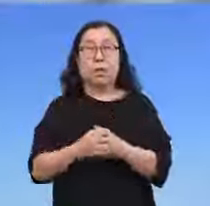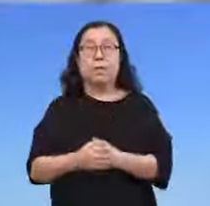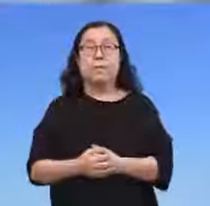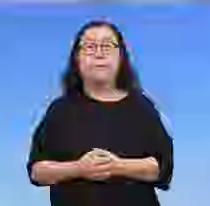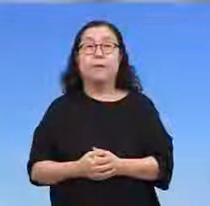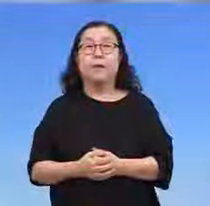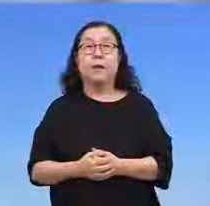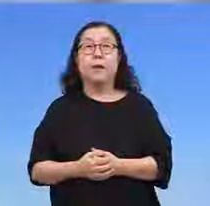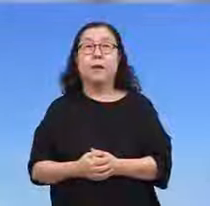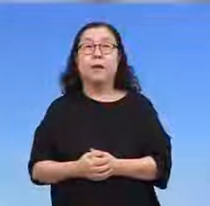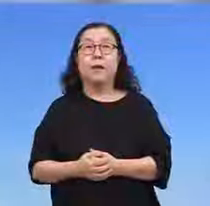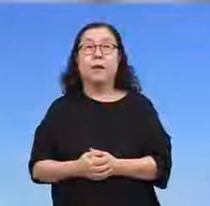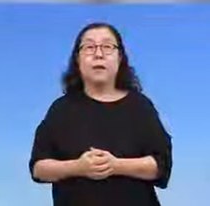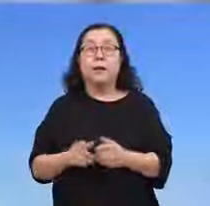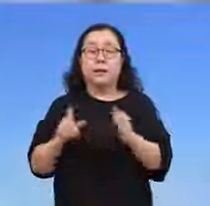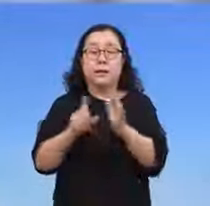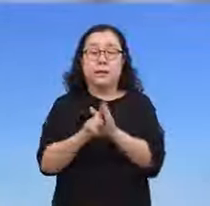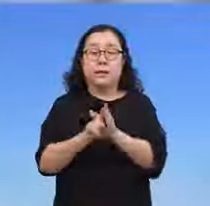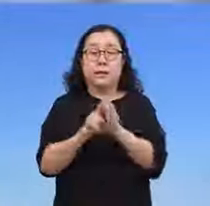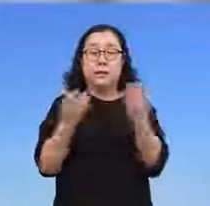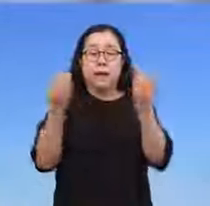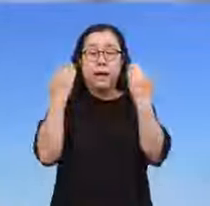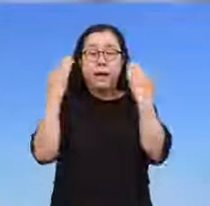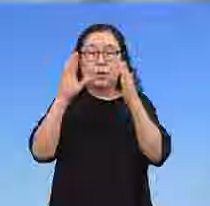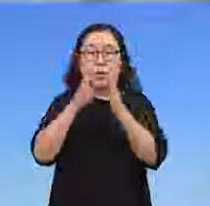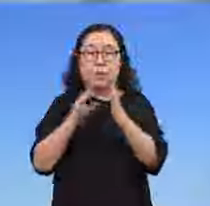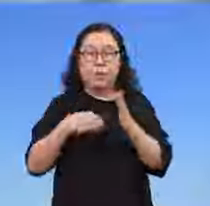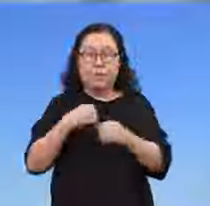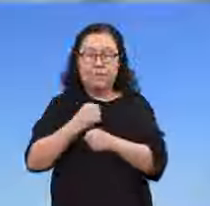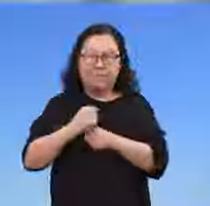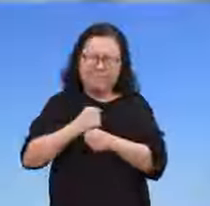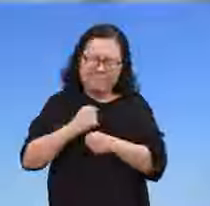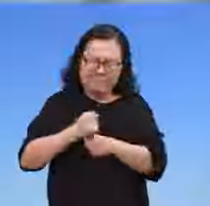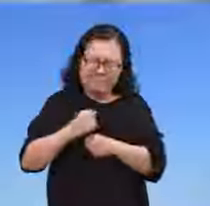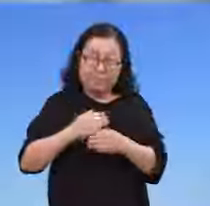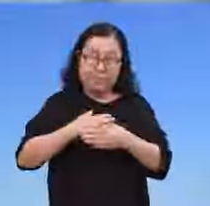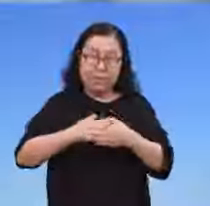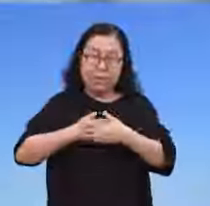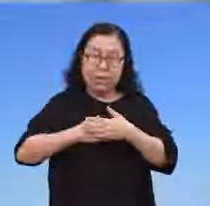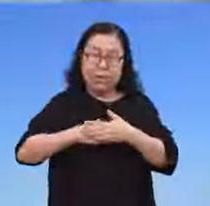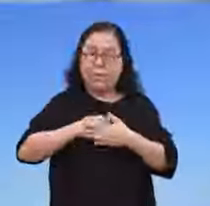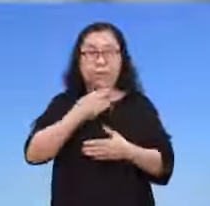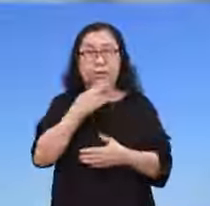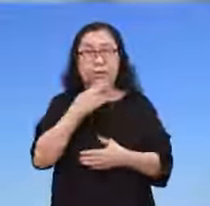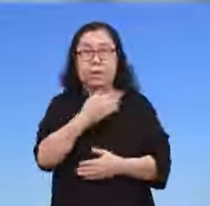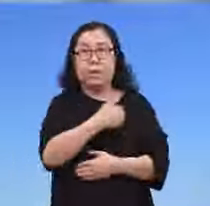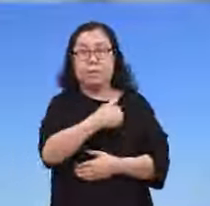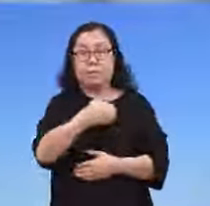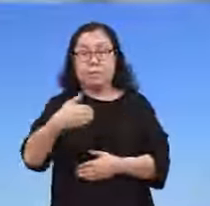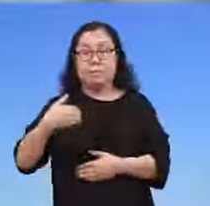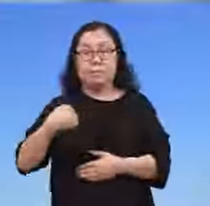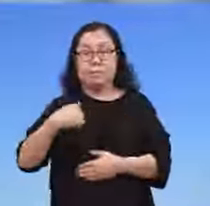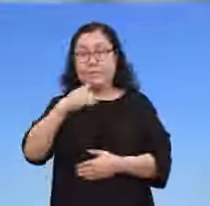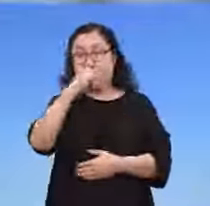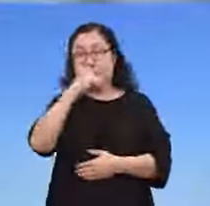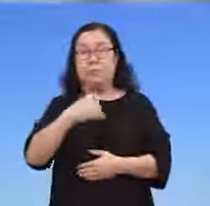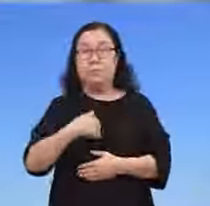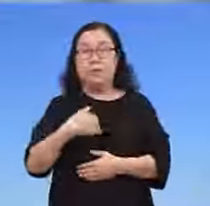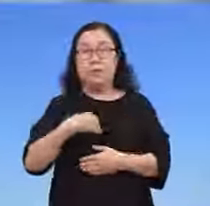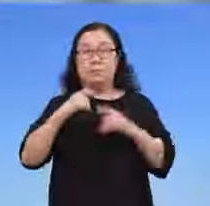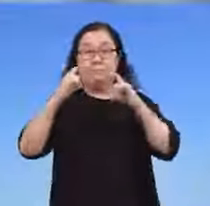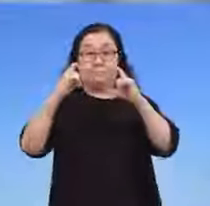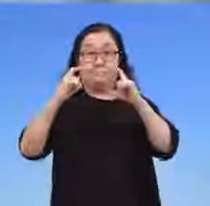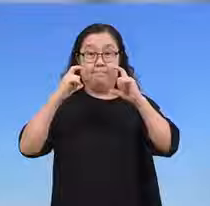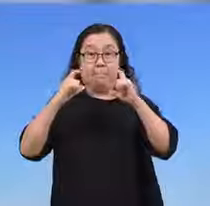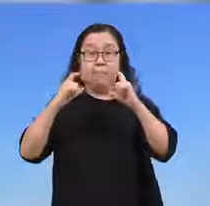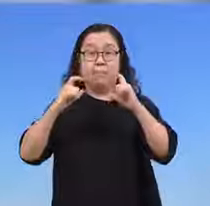어떻게 말하면은 신학교 다닐 때는 이런 초조함이 없었습니다. 설교가 좀 자신이 있었거든요. 막 그냥 소리 지르고